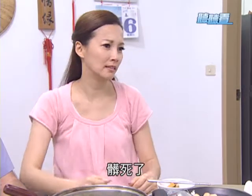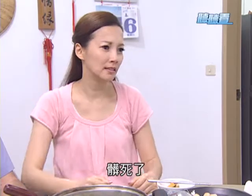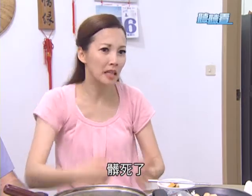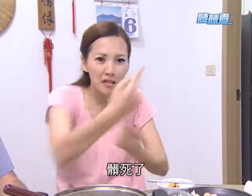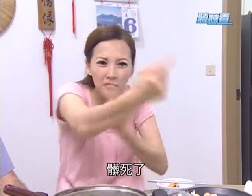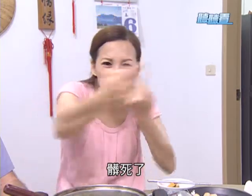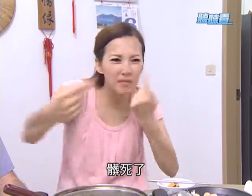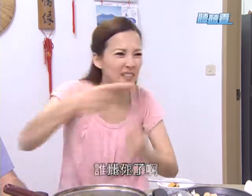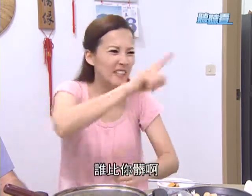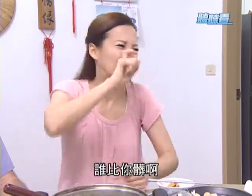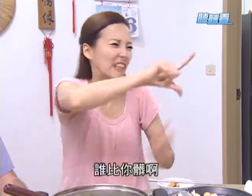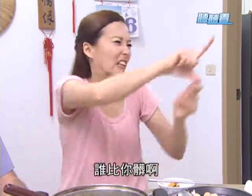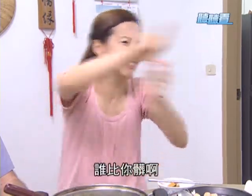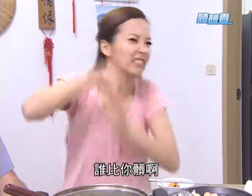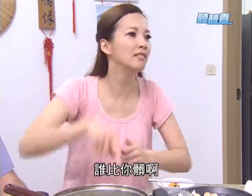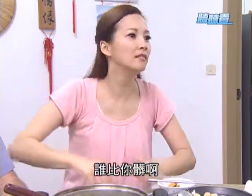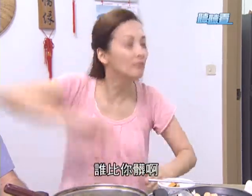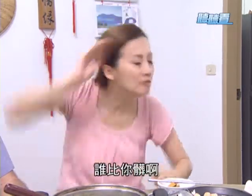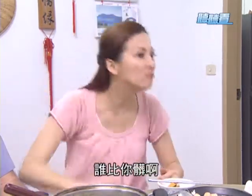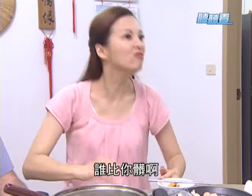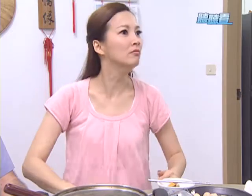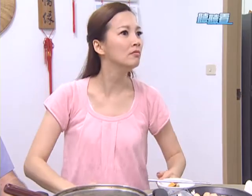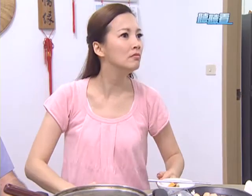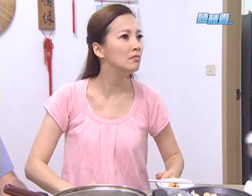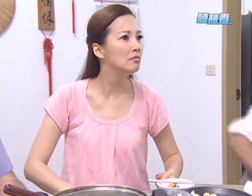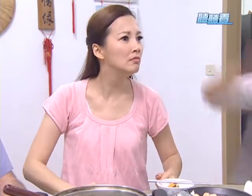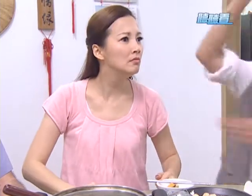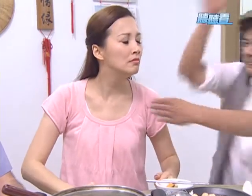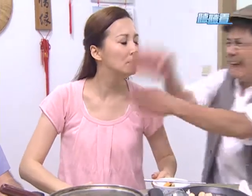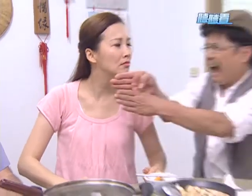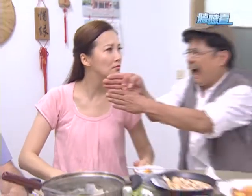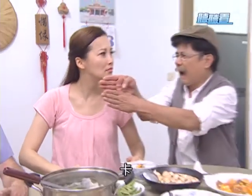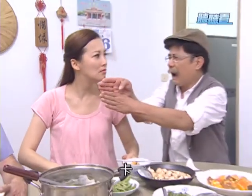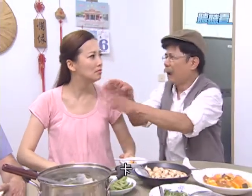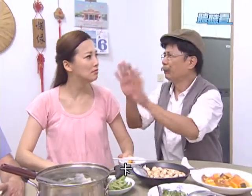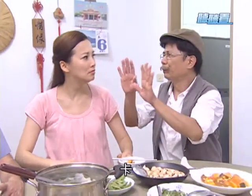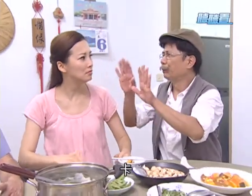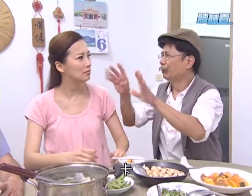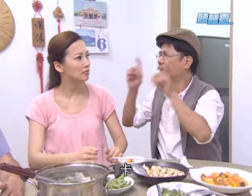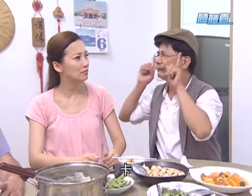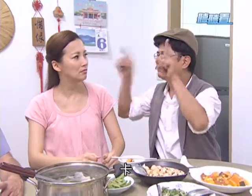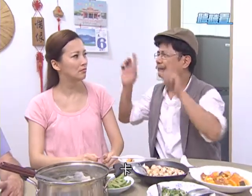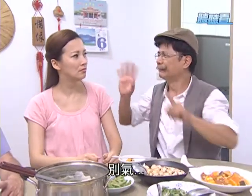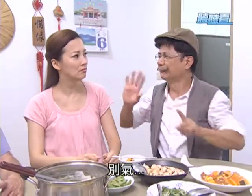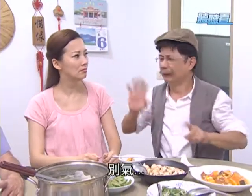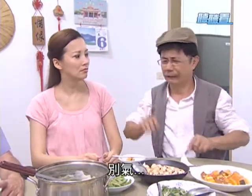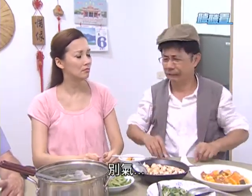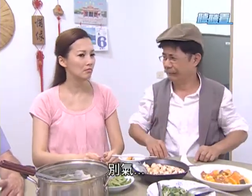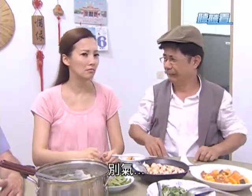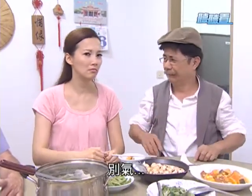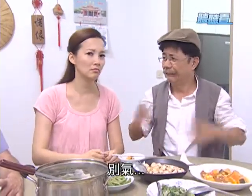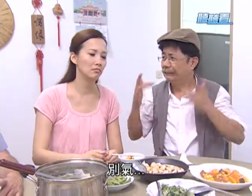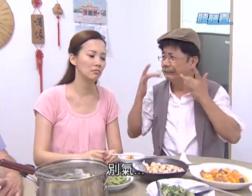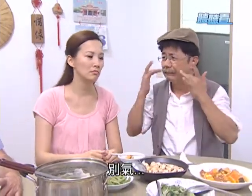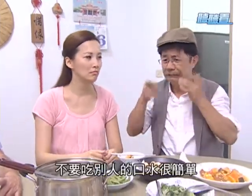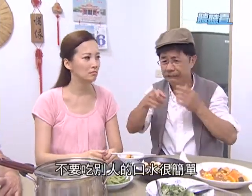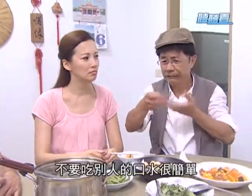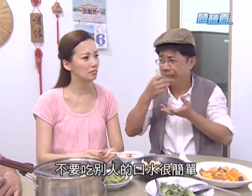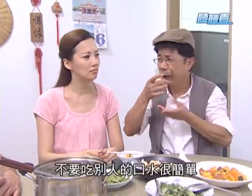死了，谁比你脏啊？哈， 卡，别气别气，不要